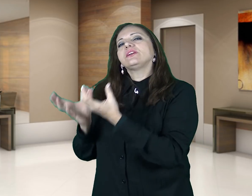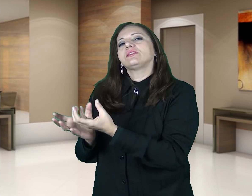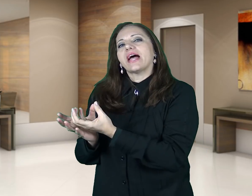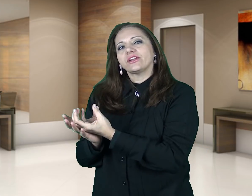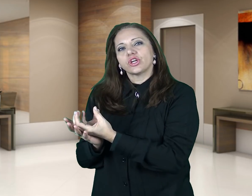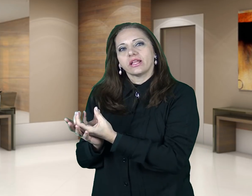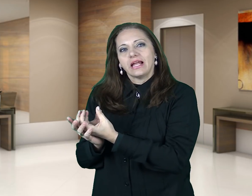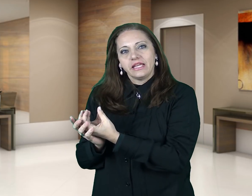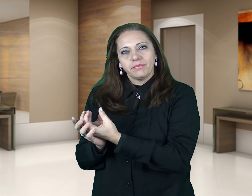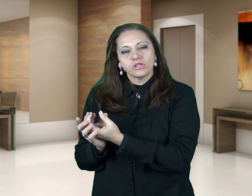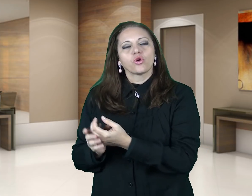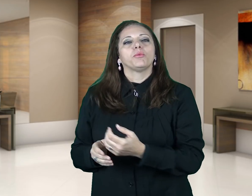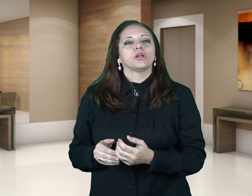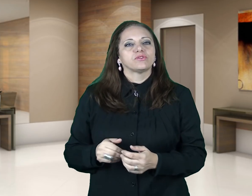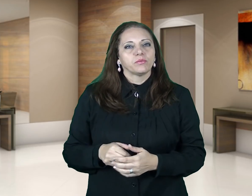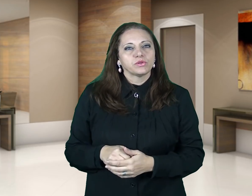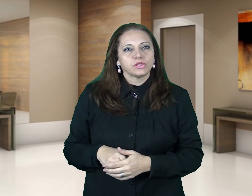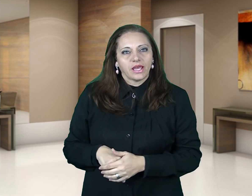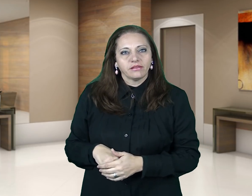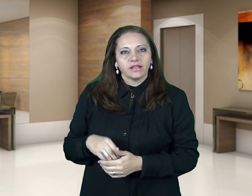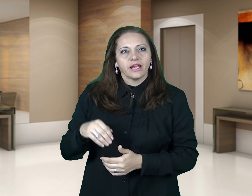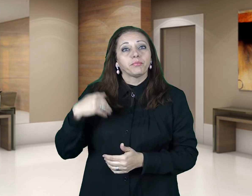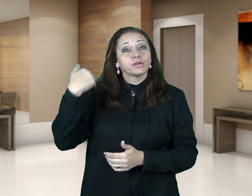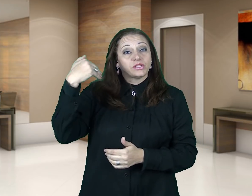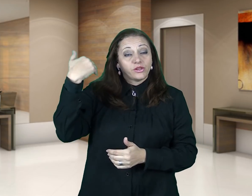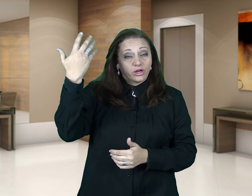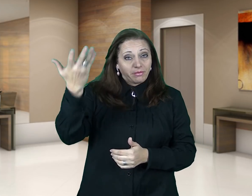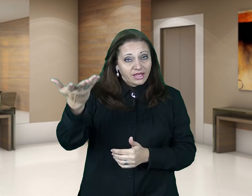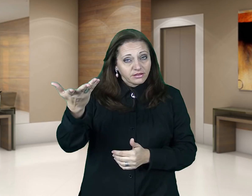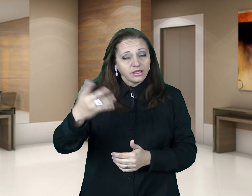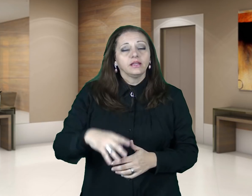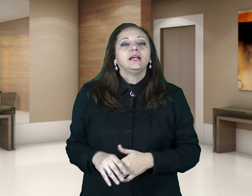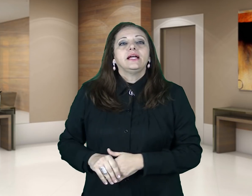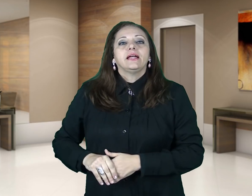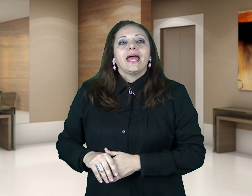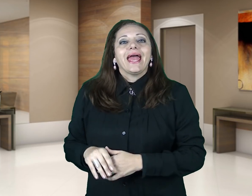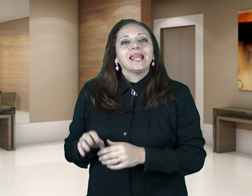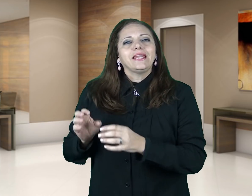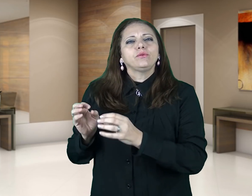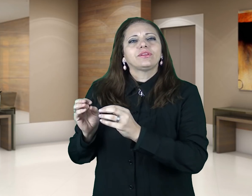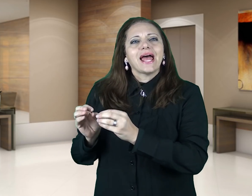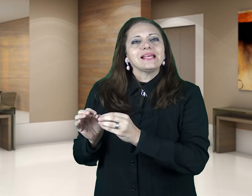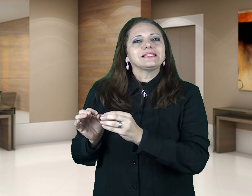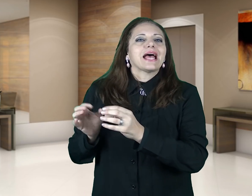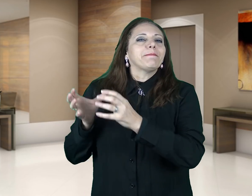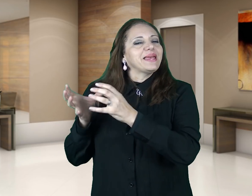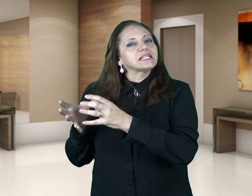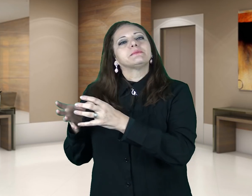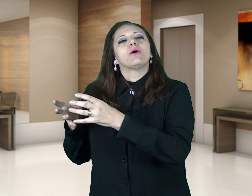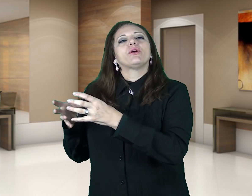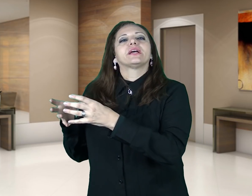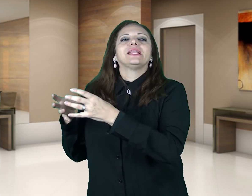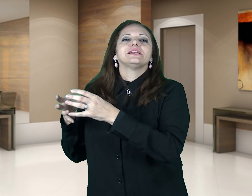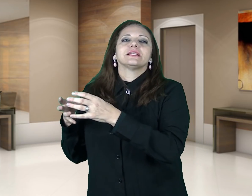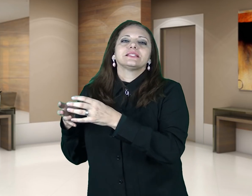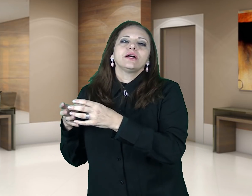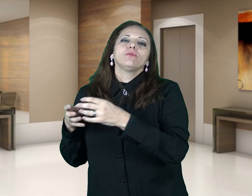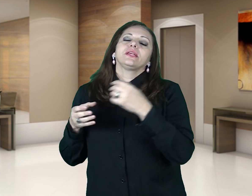organização sintática da Libras, como nós vamos entender posteriormente, ela não traz a mesma